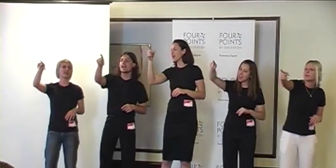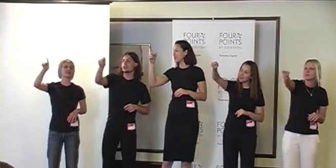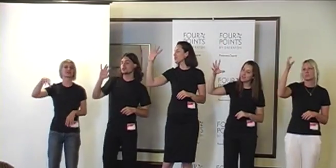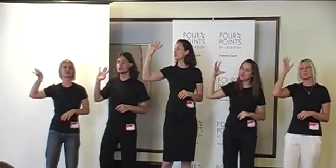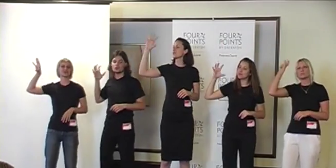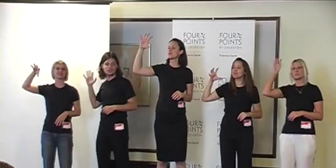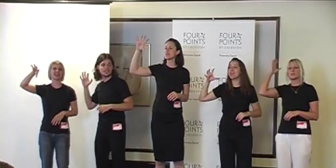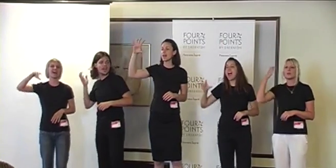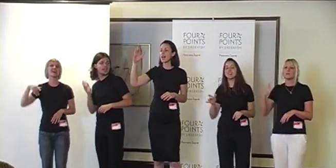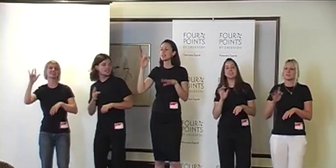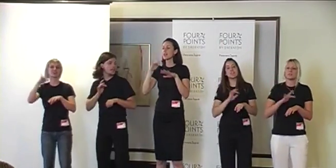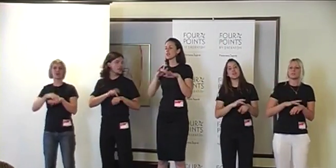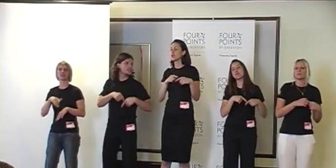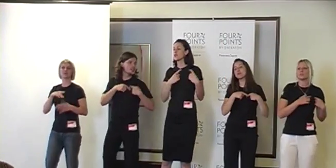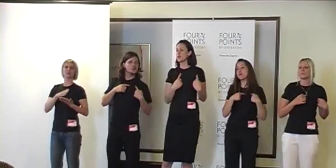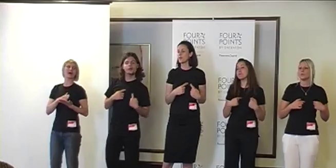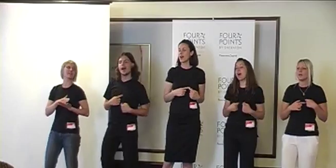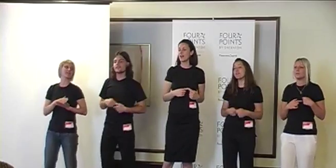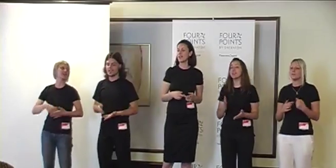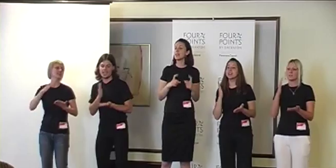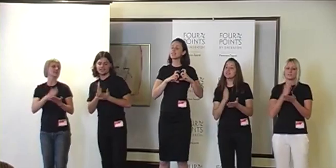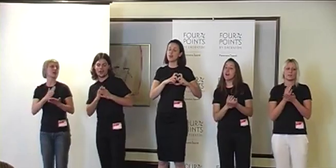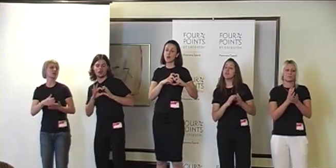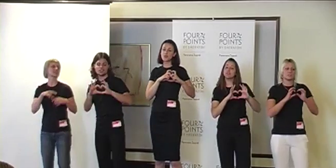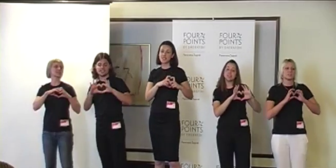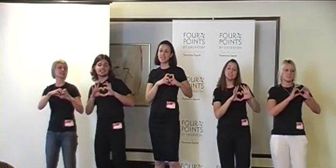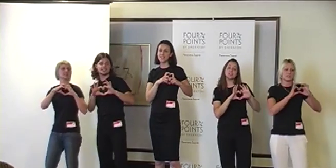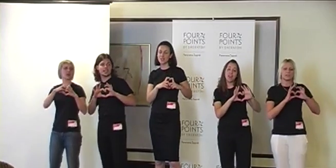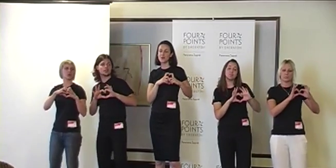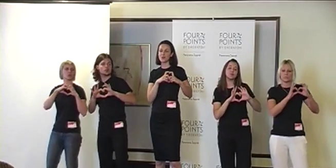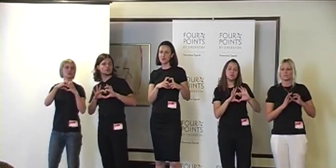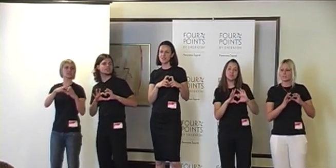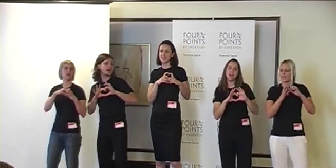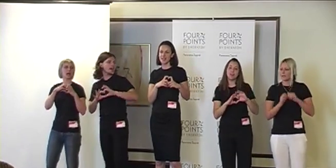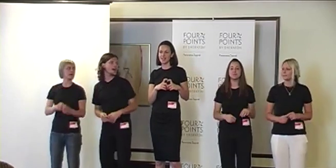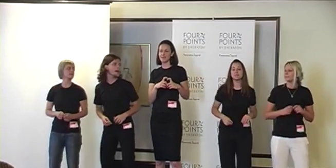dalekog sunca. Za dodir ljubavi, svako srce kuca.